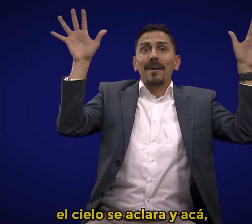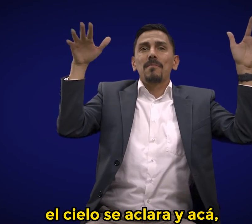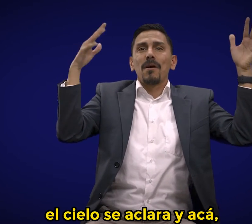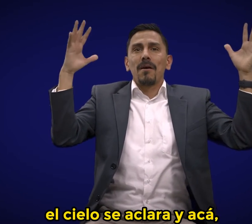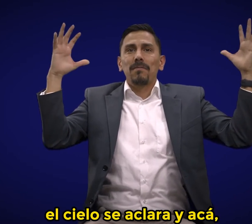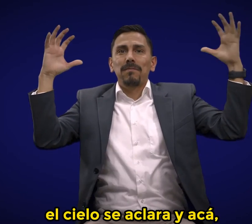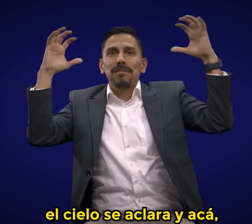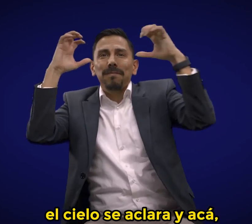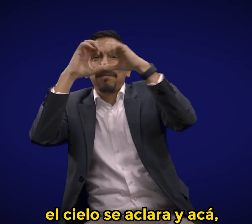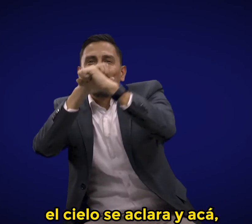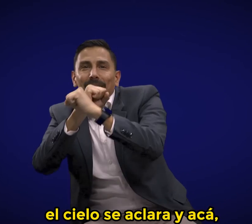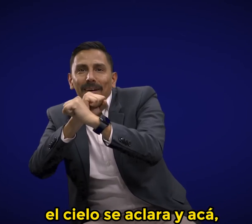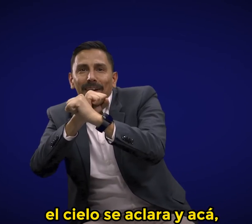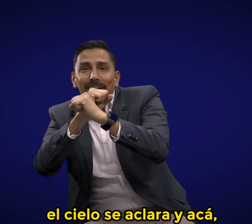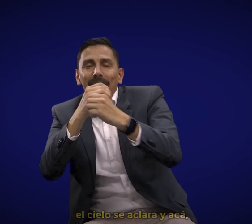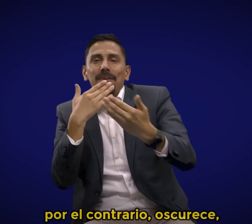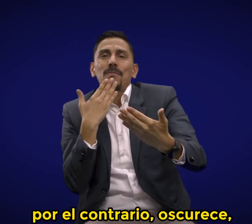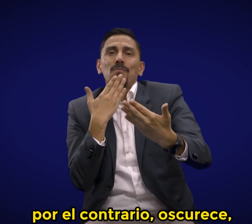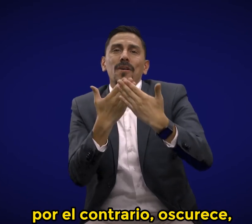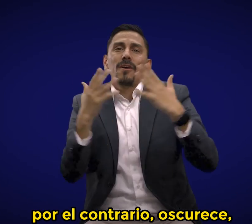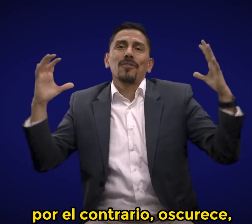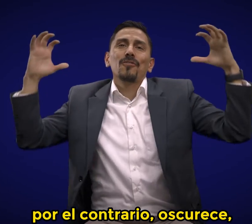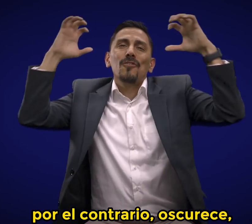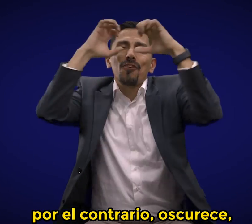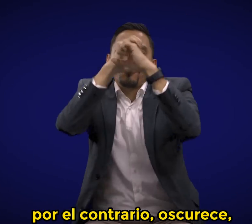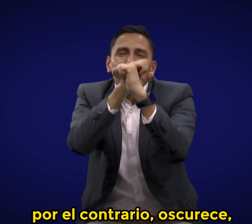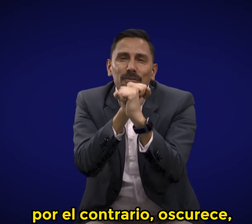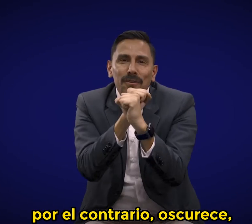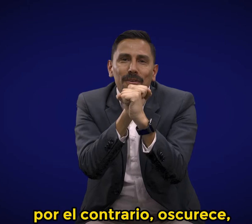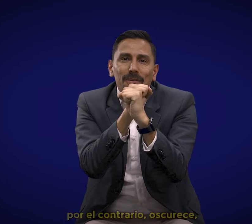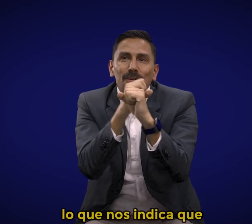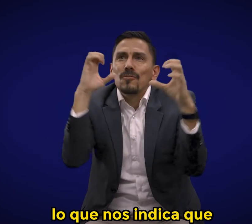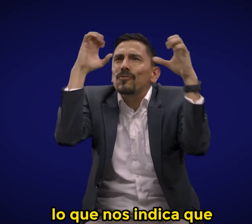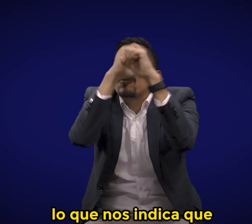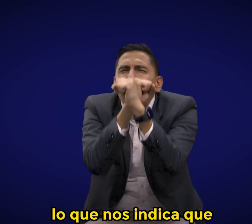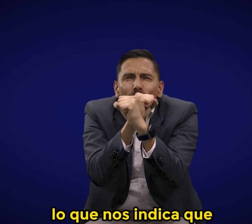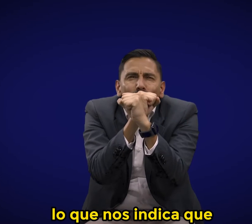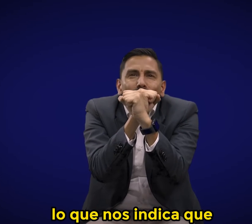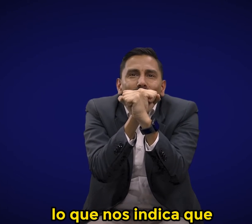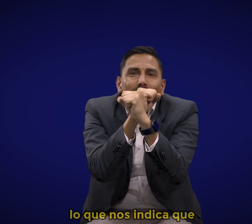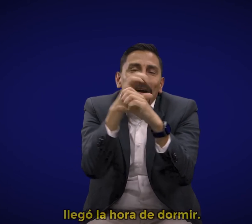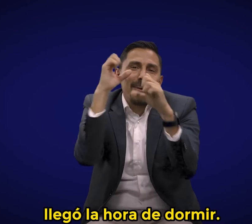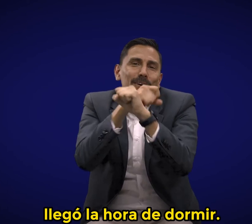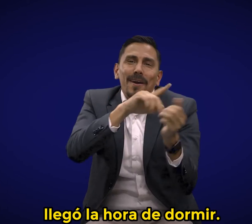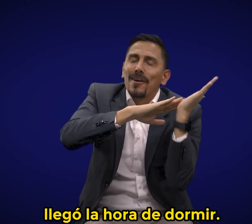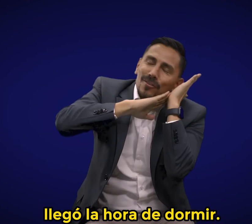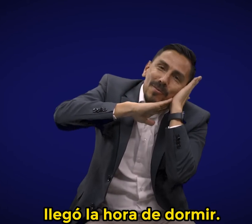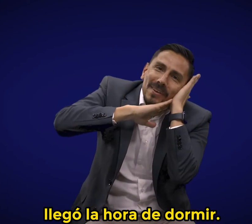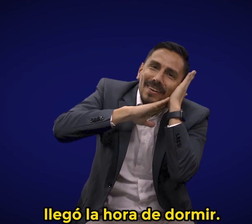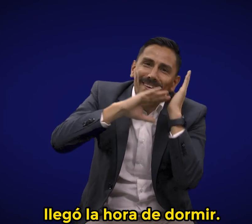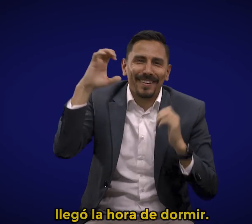El cielo se aclara y acá, por el contrario, oscurece lo que nos indica que llegó la hora de dormir.